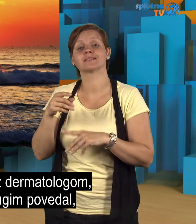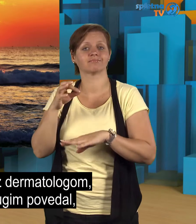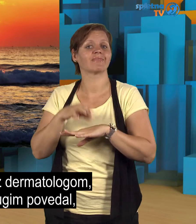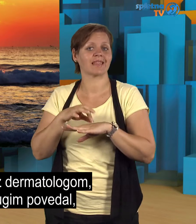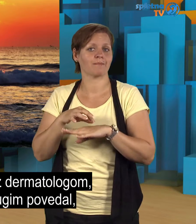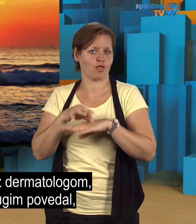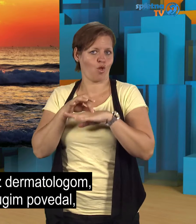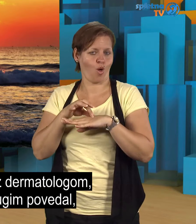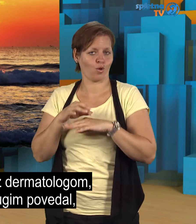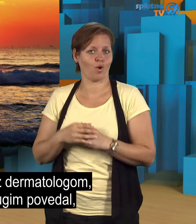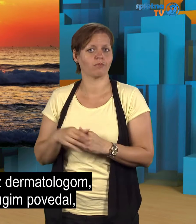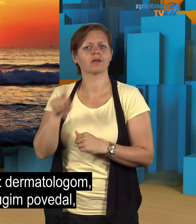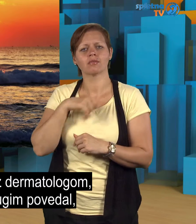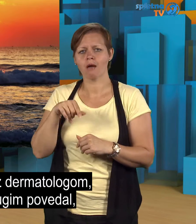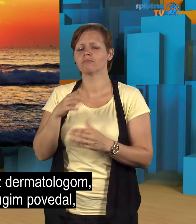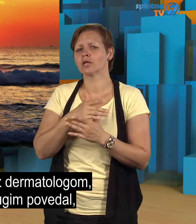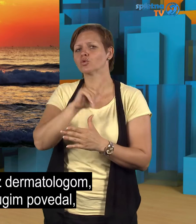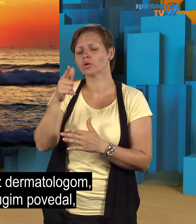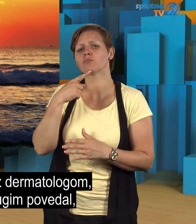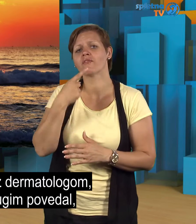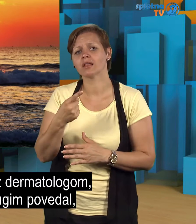povedal, da zdrave porjavitve ni.